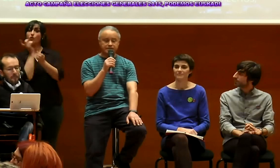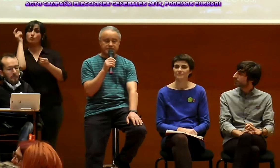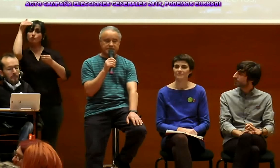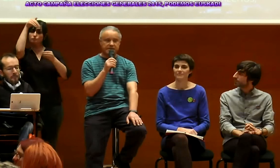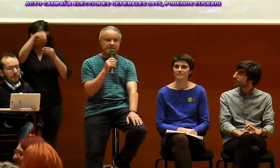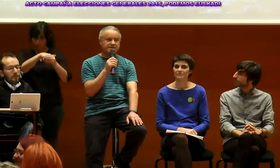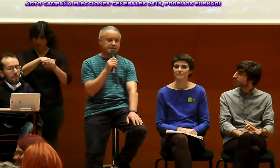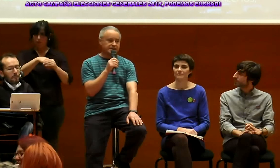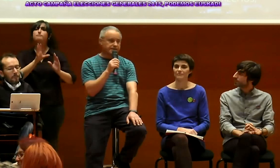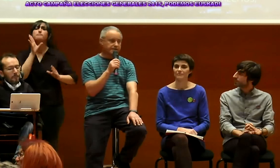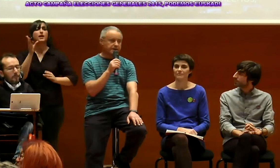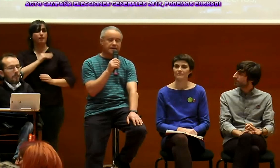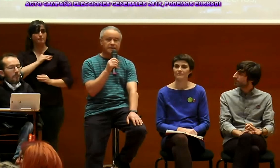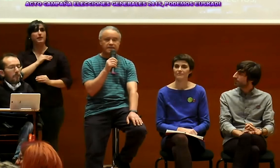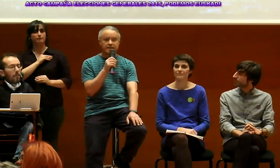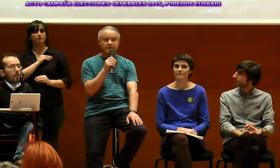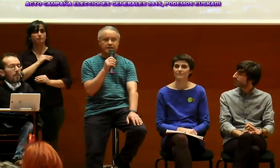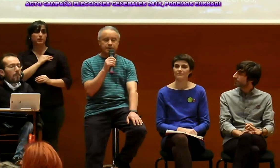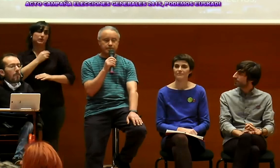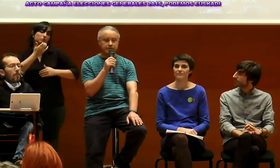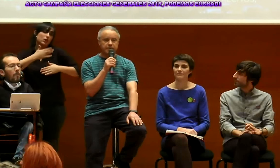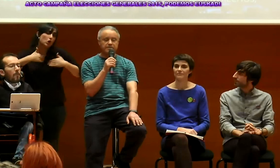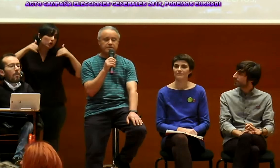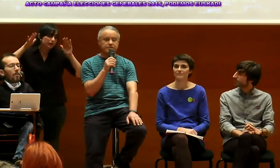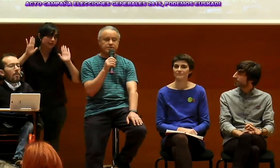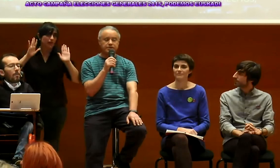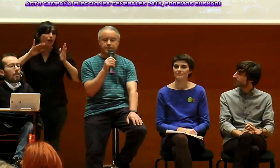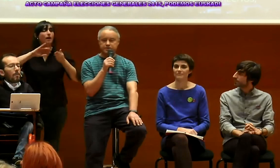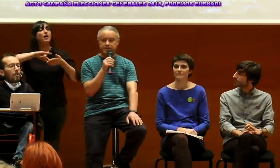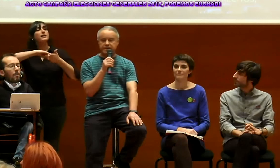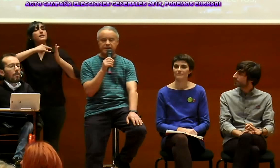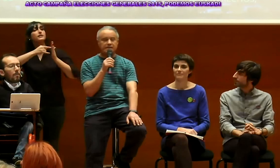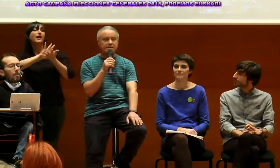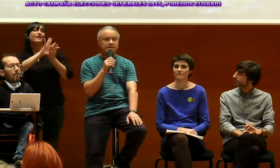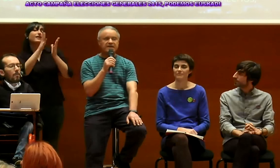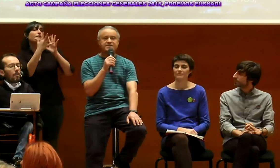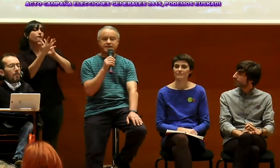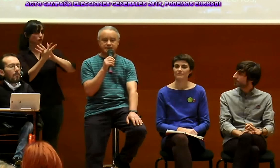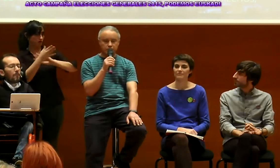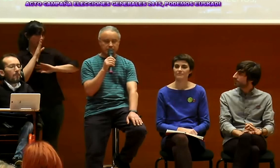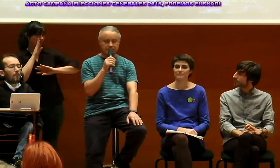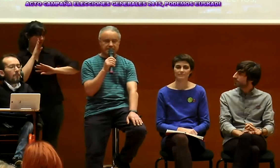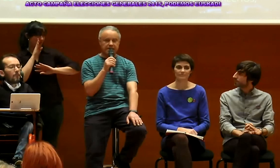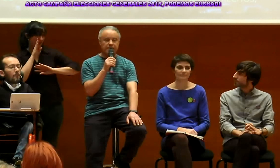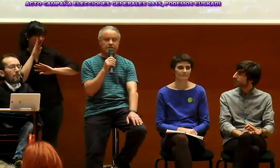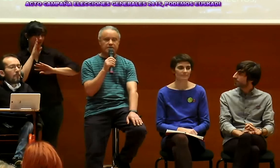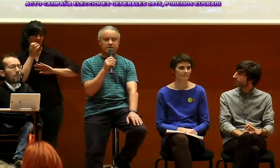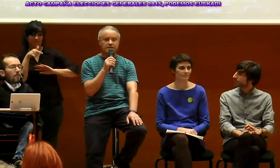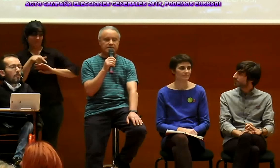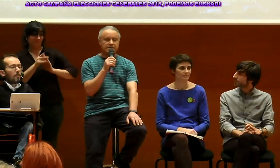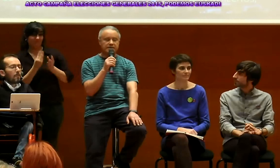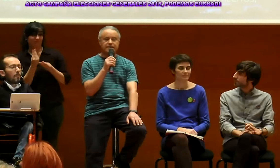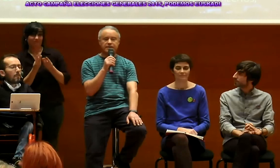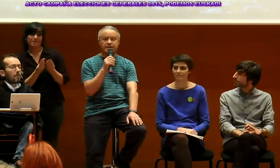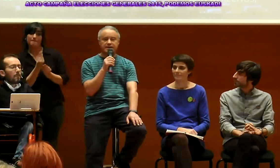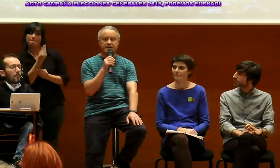lo que fuese esa reforma que propone Podemos no prospera, que se disuelva el Senado